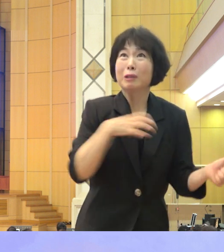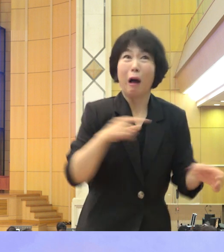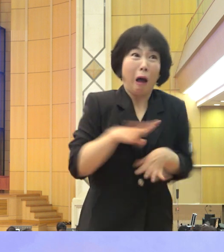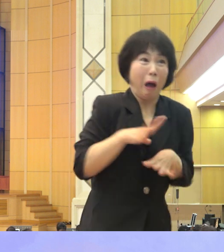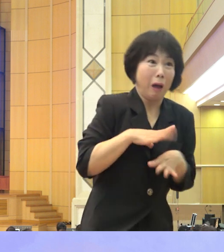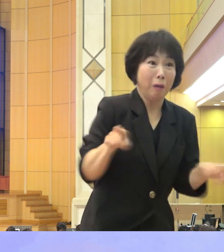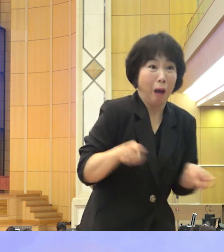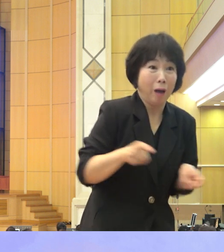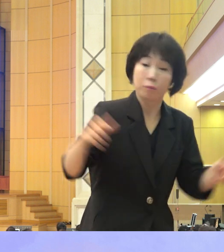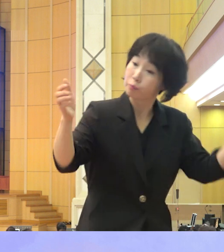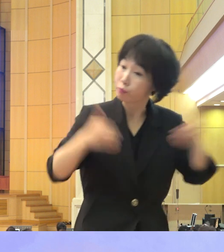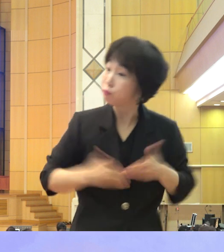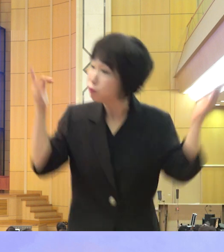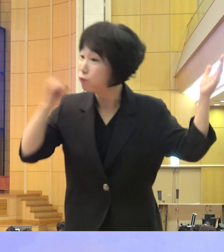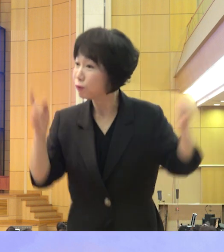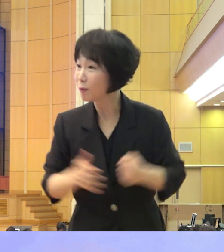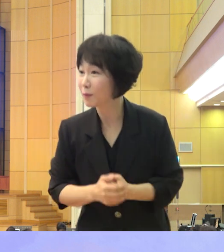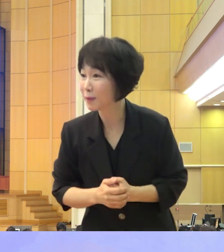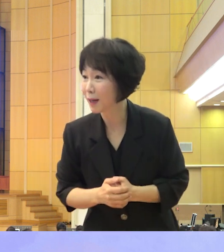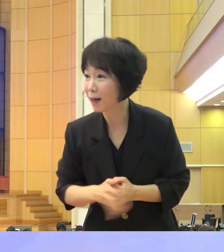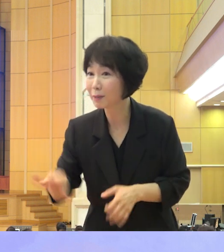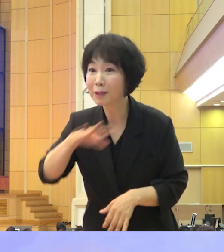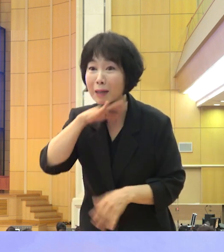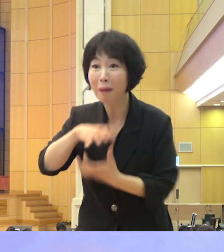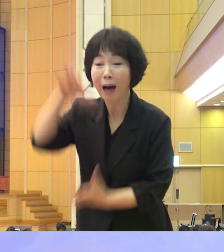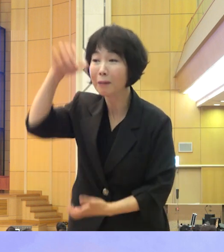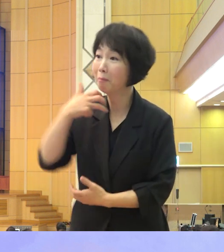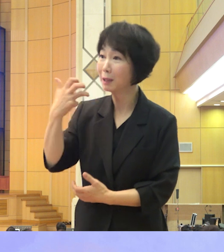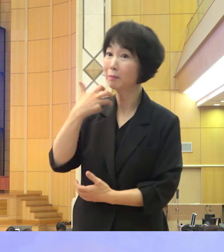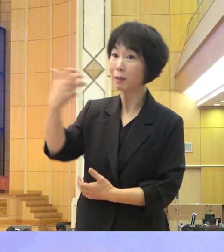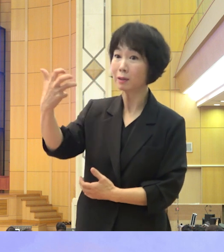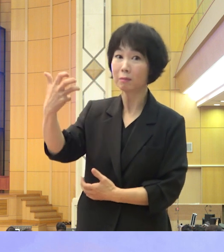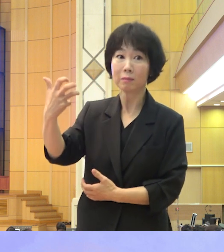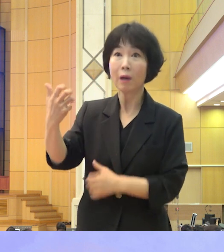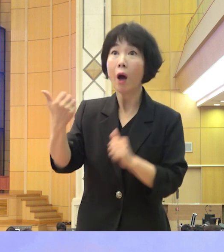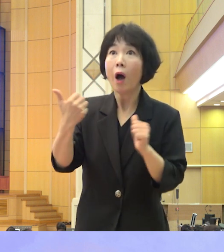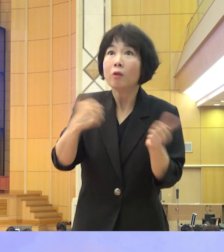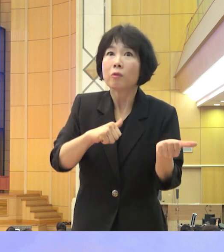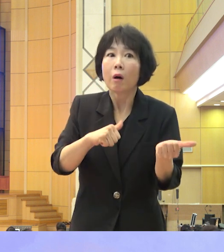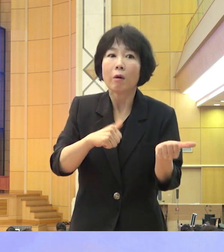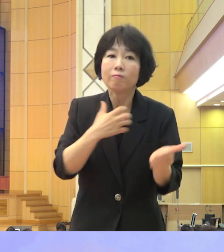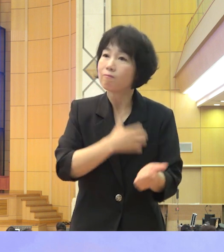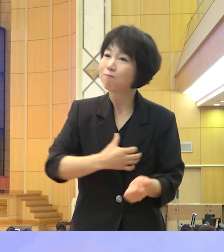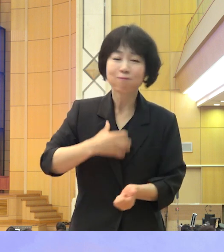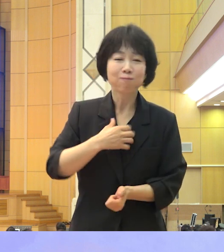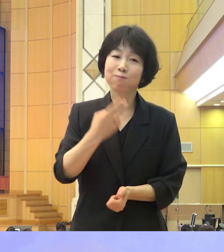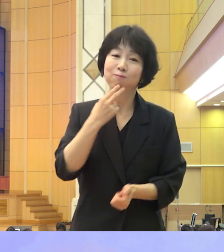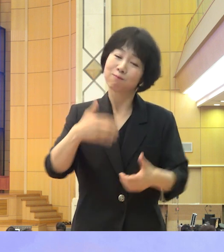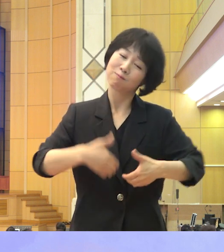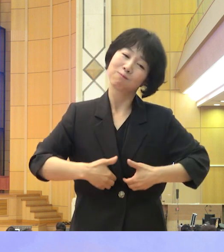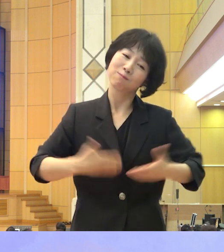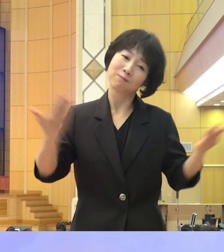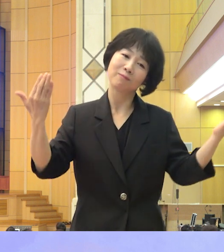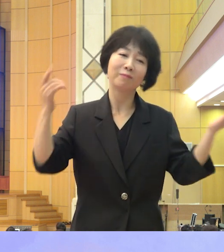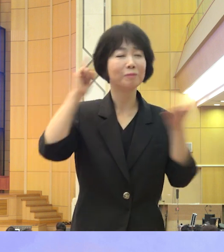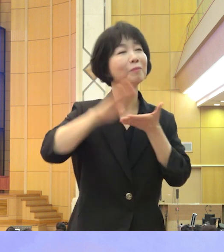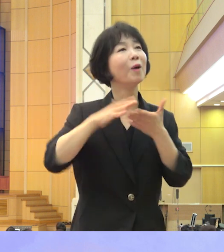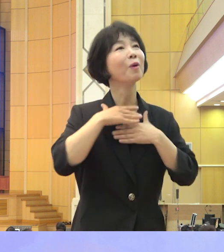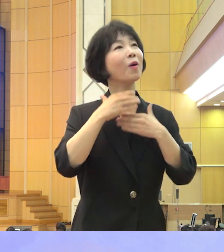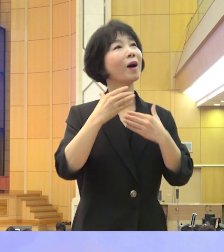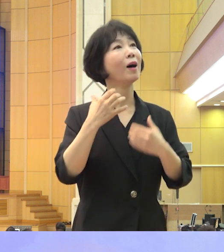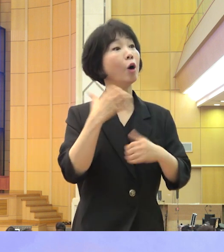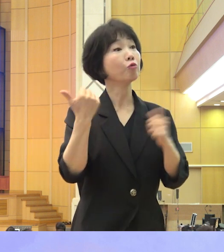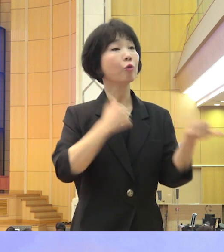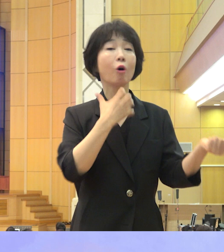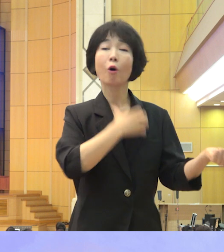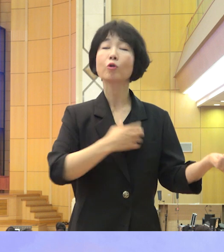곧 올해 죽을런지 내년에 죽을런지 모르지만 이제 인생 다 살았거든요. 그런데 죽어도 걱정이